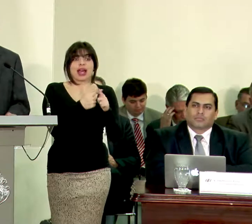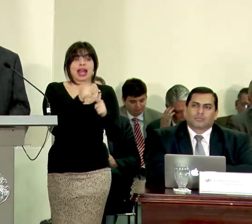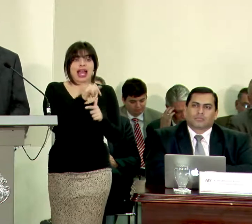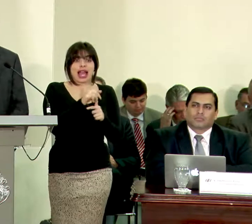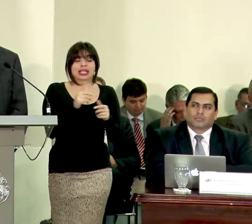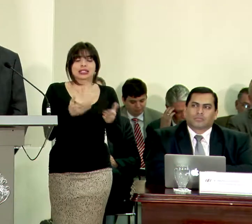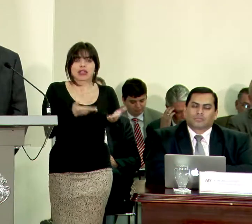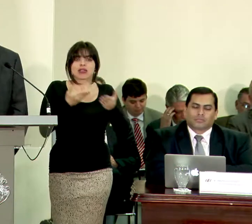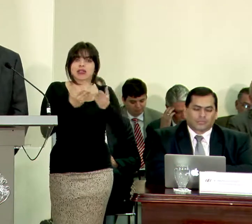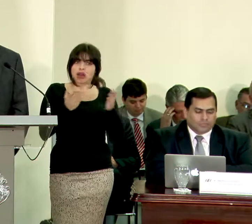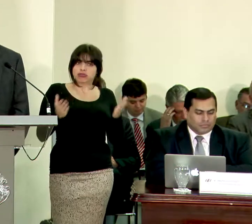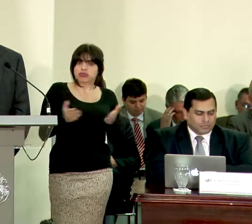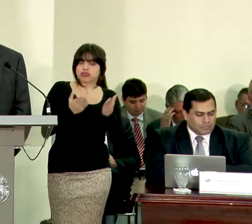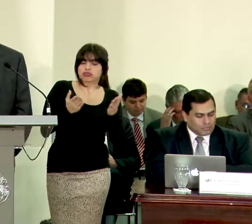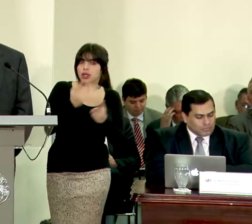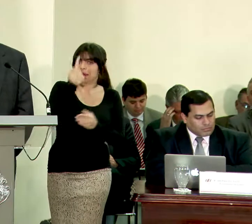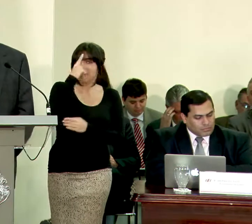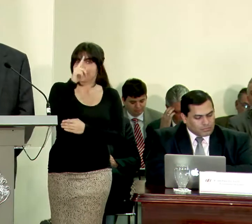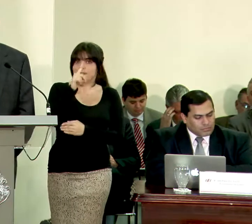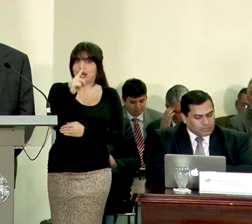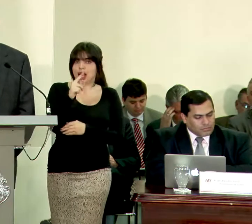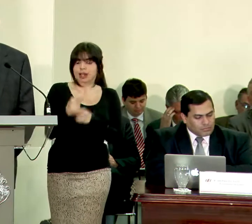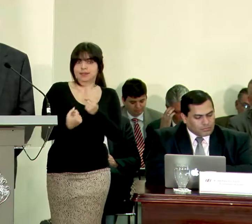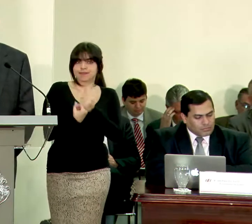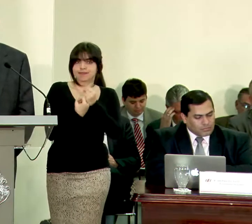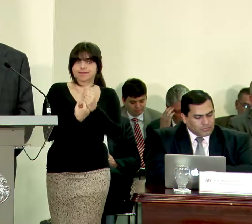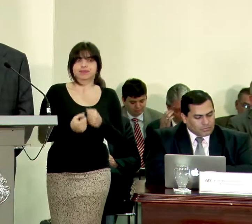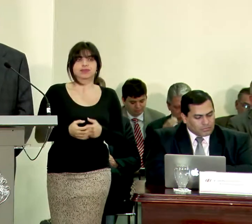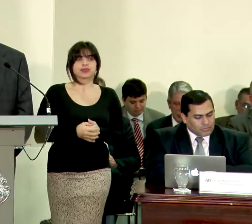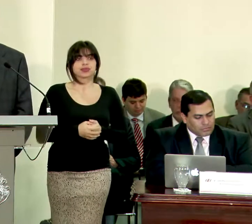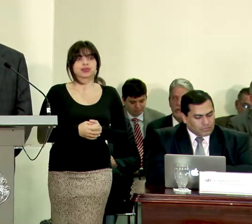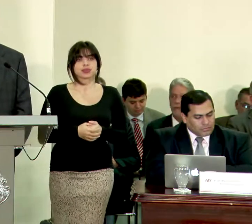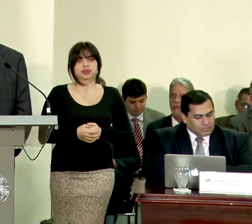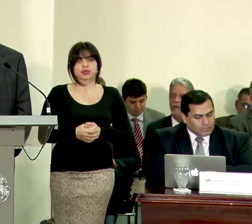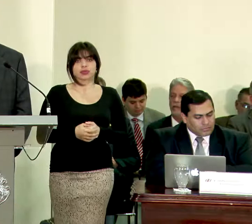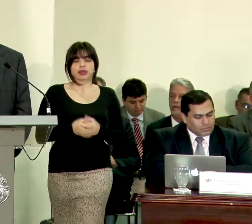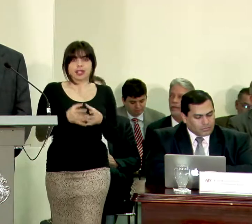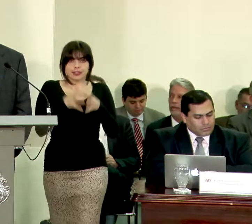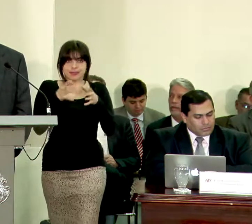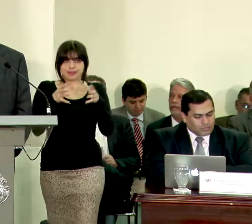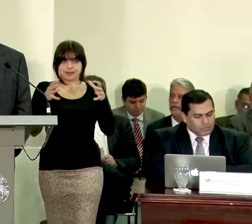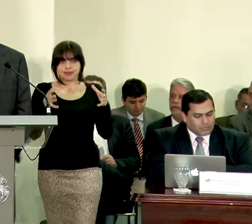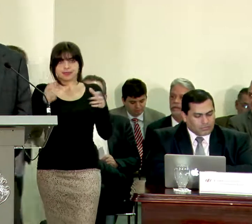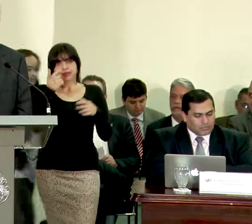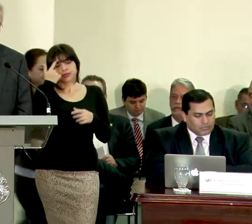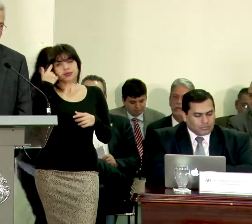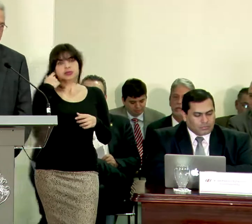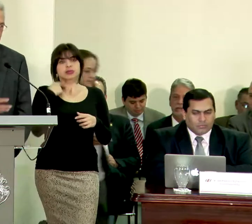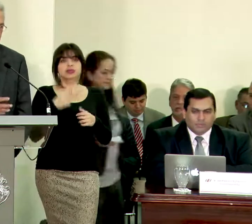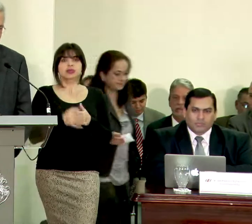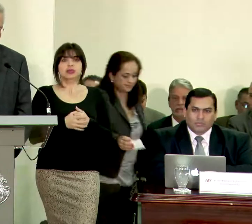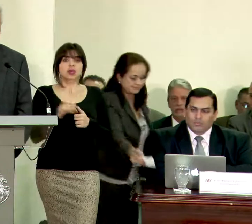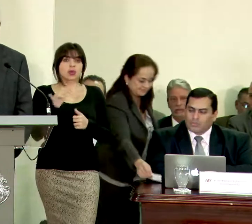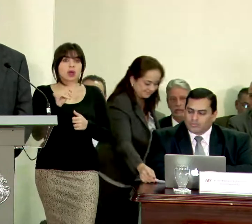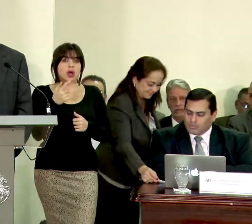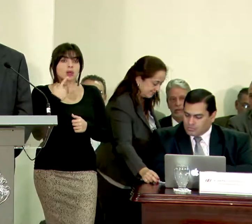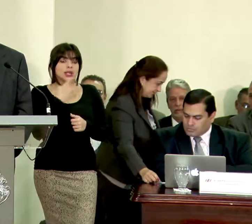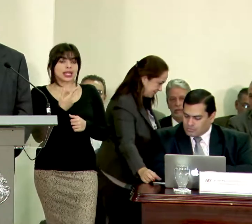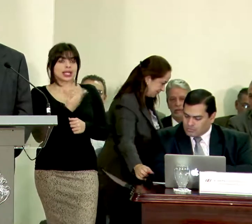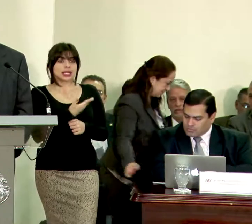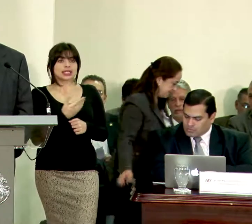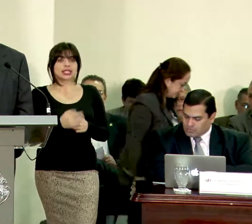un estímulo para el impulso del crecimiento. Que bueno, como lo